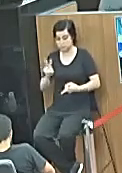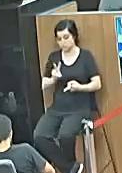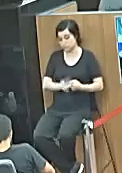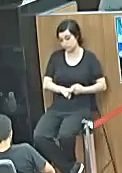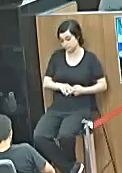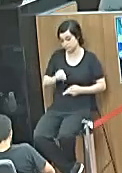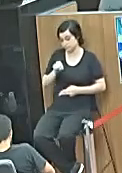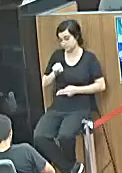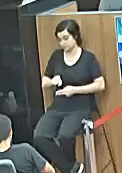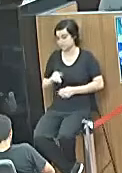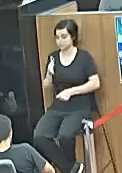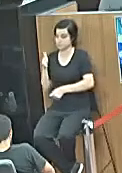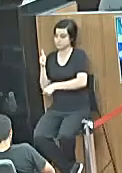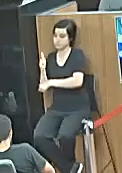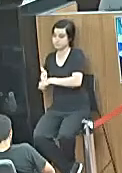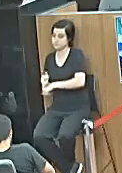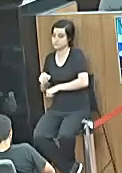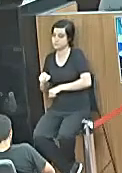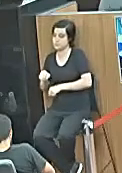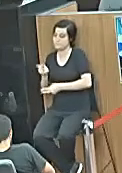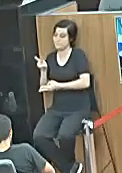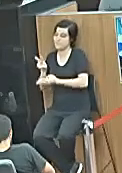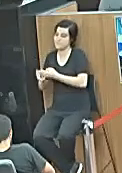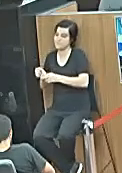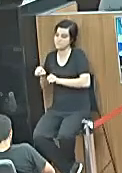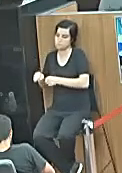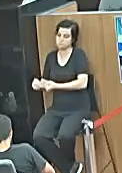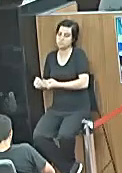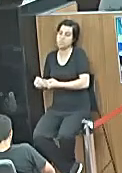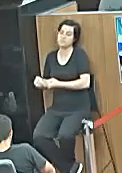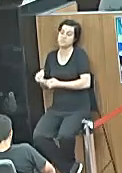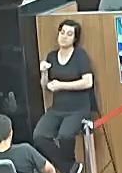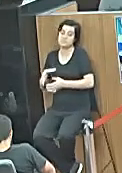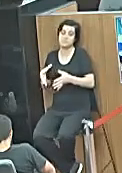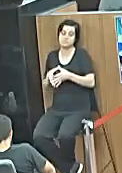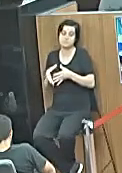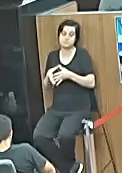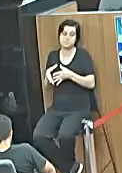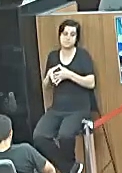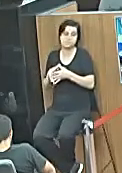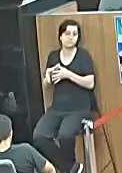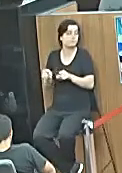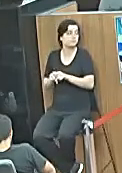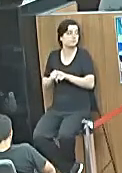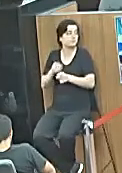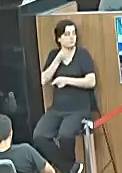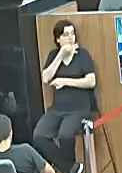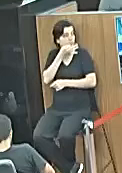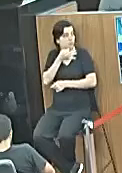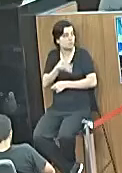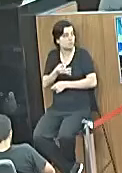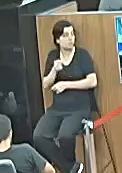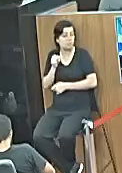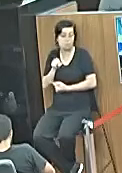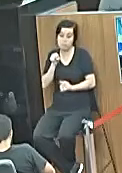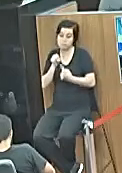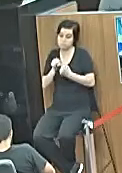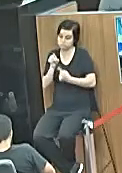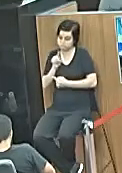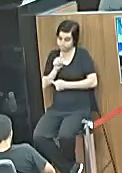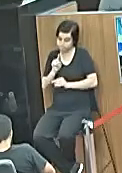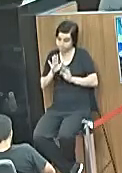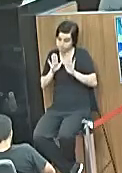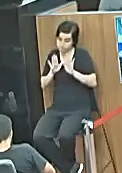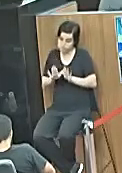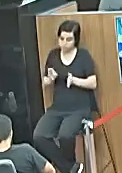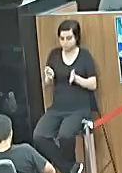articulação com o sistema de prevenção é nosso grupo propôs também embora não fosse a especificidade né da prevenção